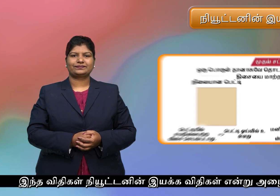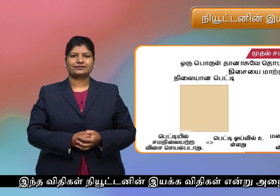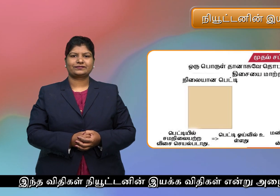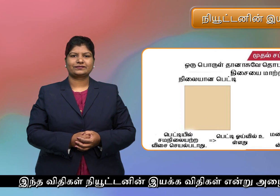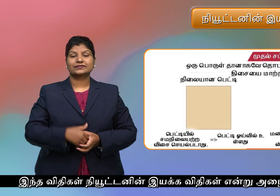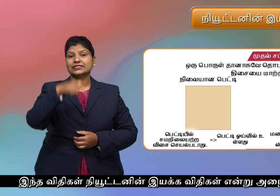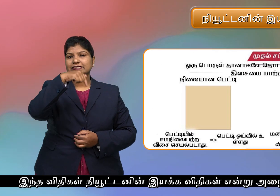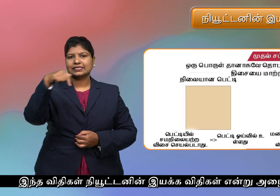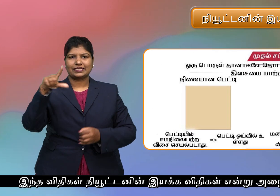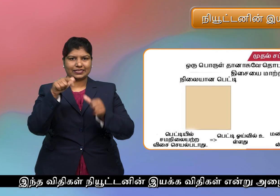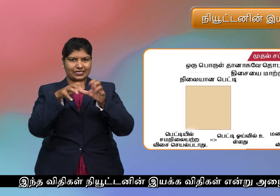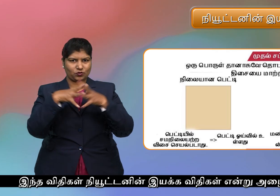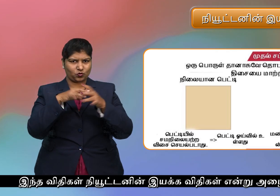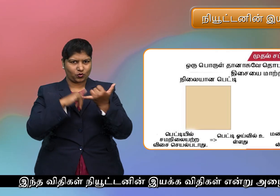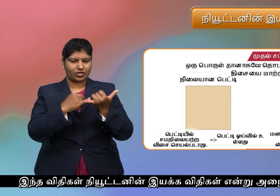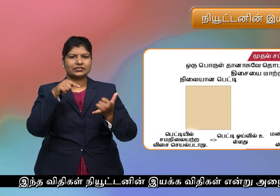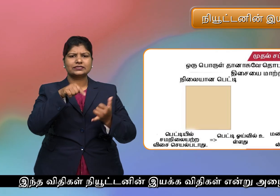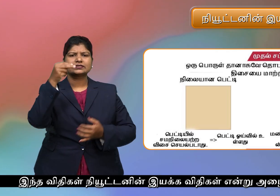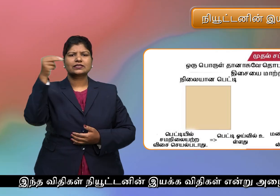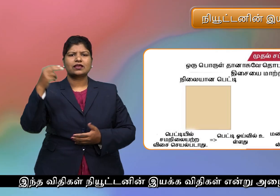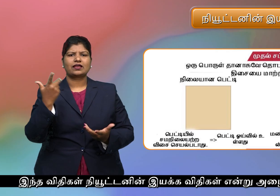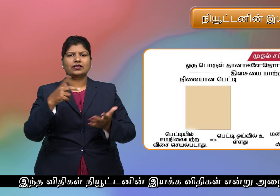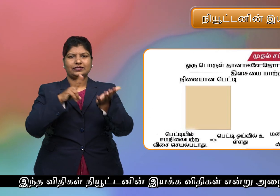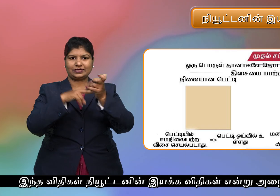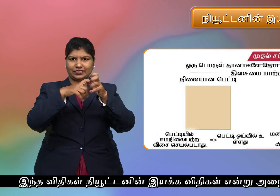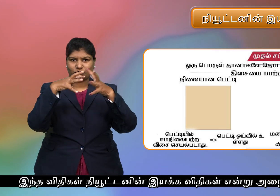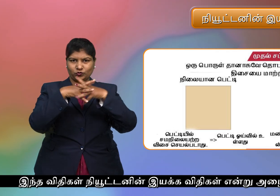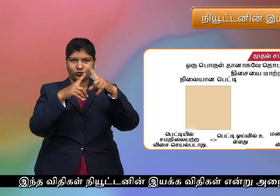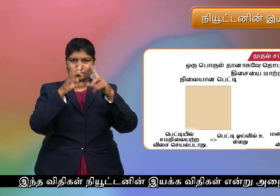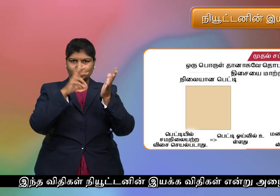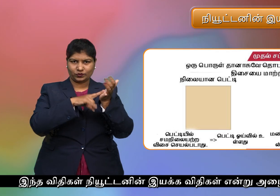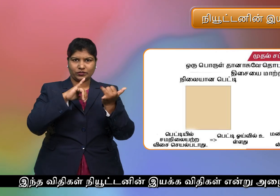இந்த விதிகள் நியூட்டனின் இயக்க விதிகள் என்று அழைக்கப்படுகின்றன.